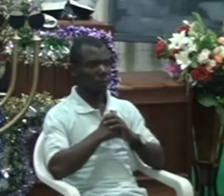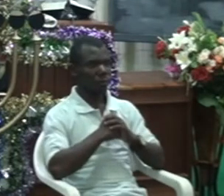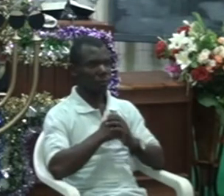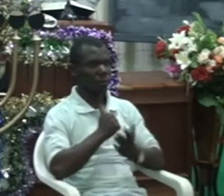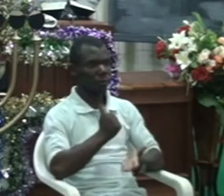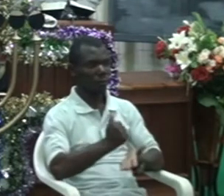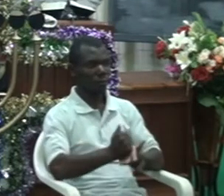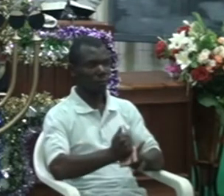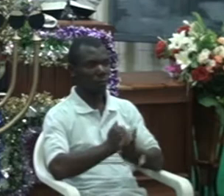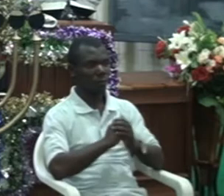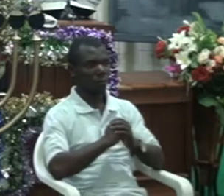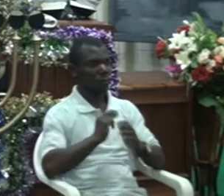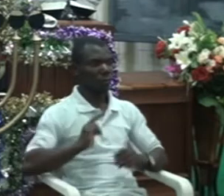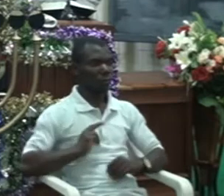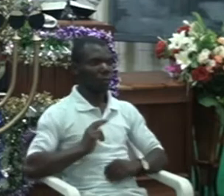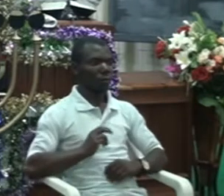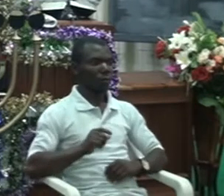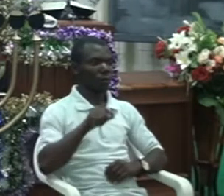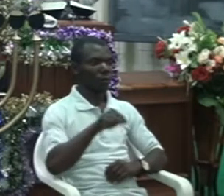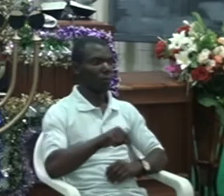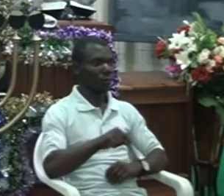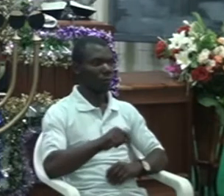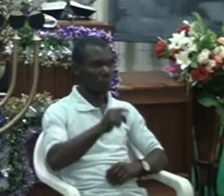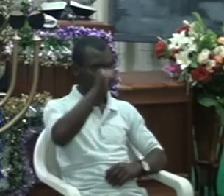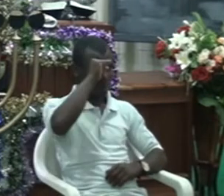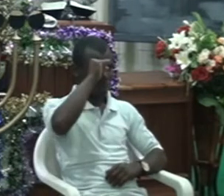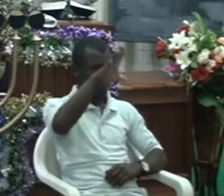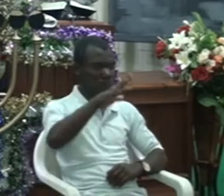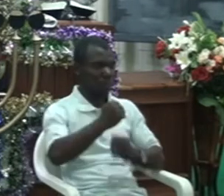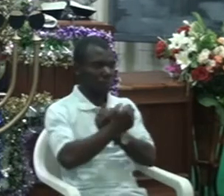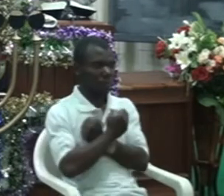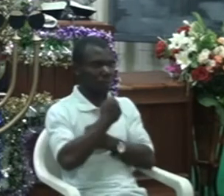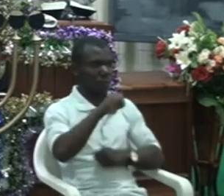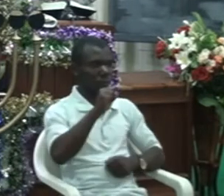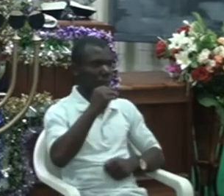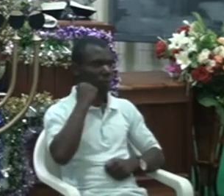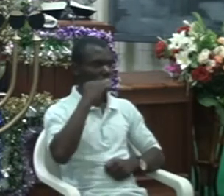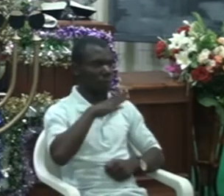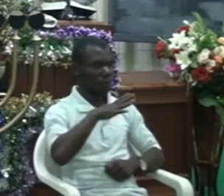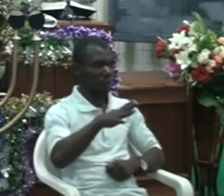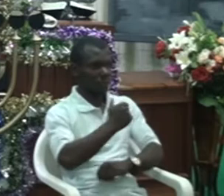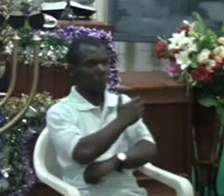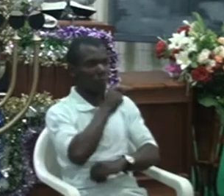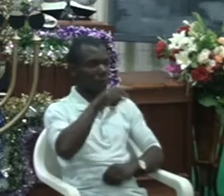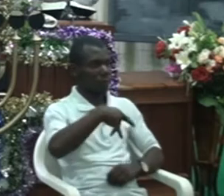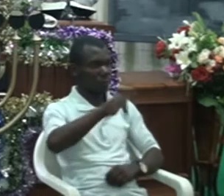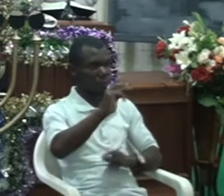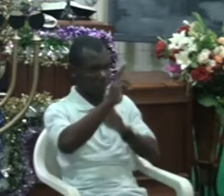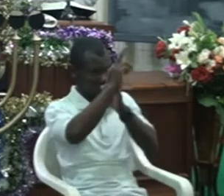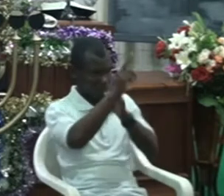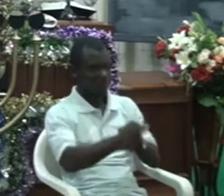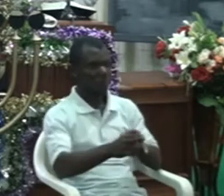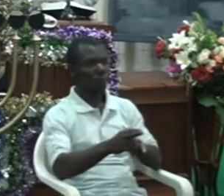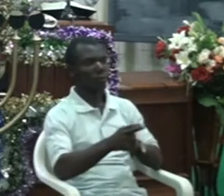Amen. Amen. Mume apende mke wake. Que l'homme aime sa femme. Na muhonore. Et qu'il l'honore.